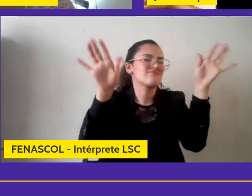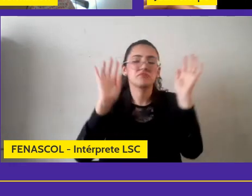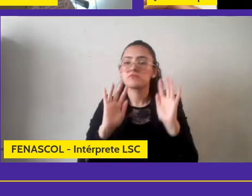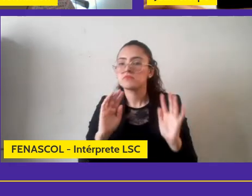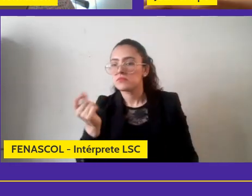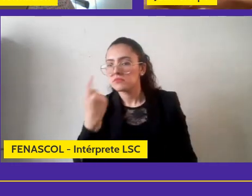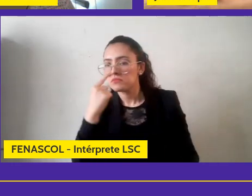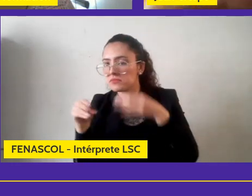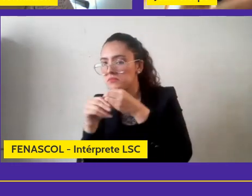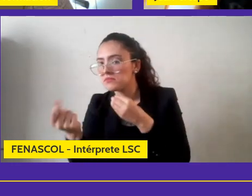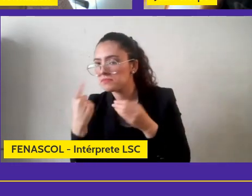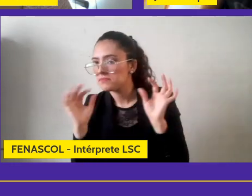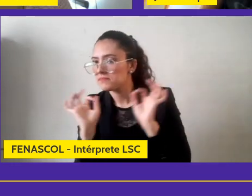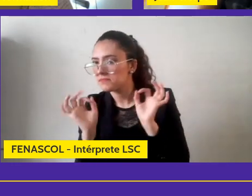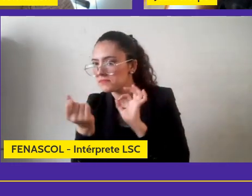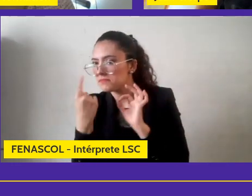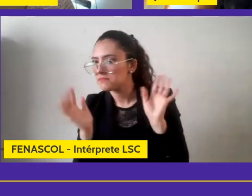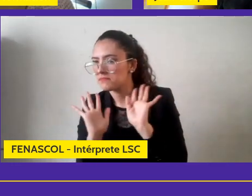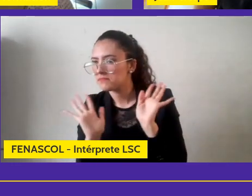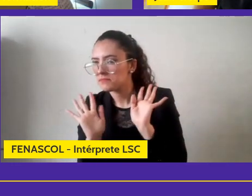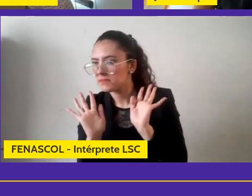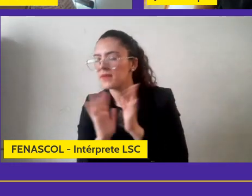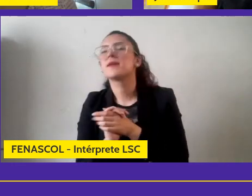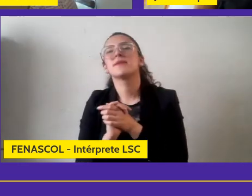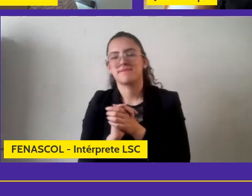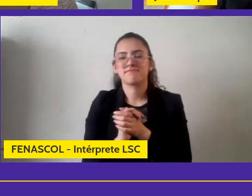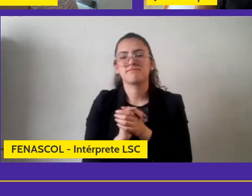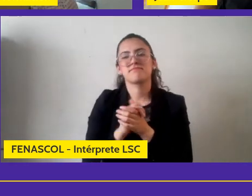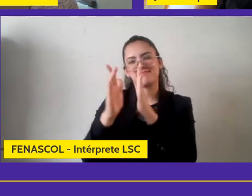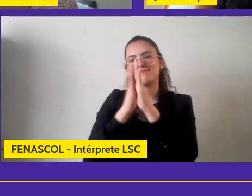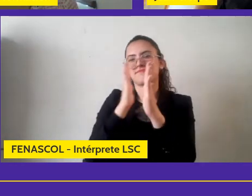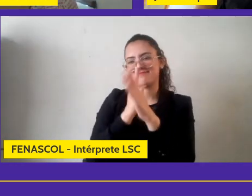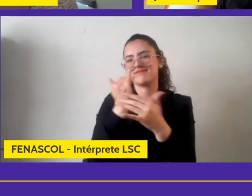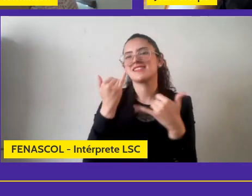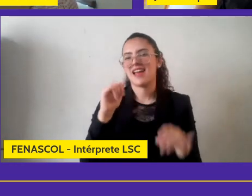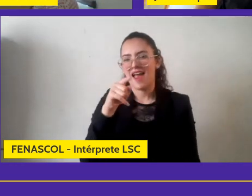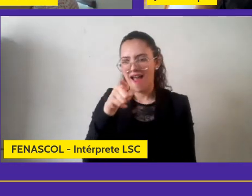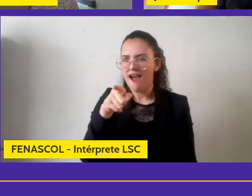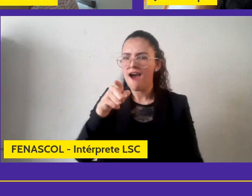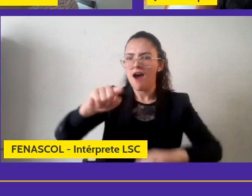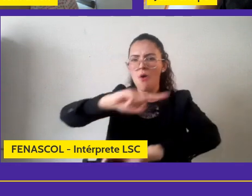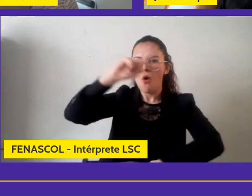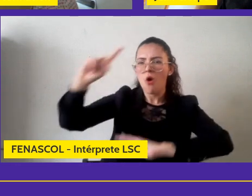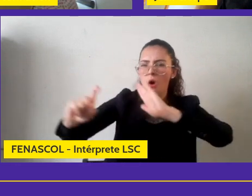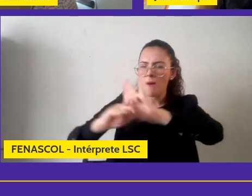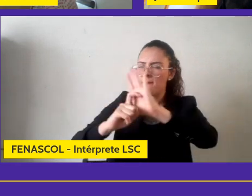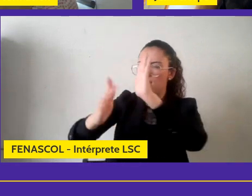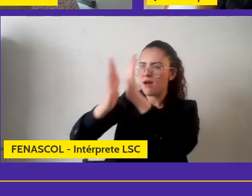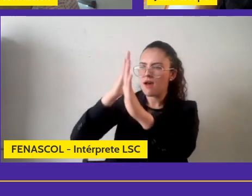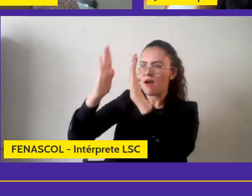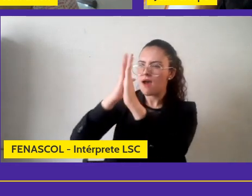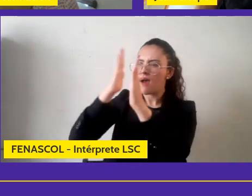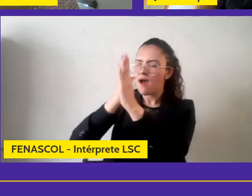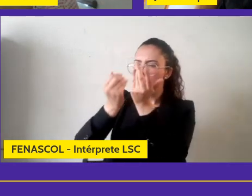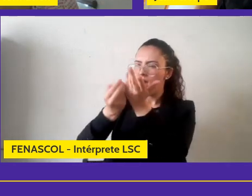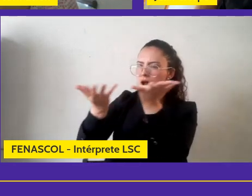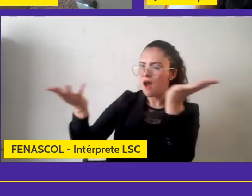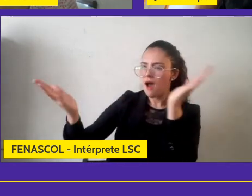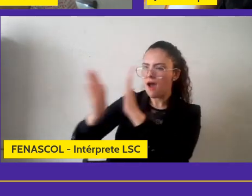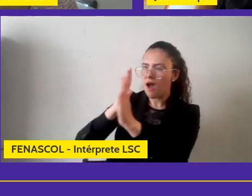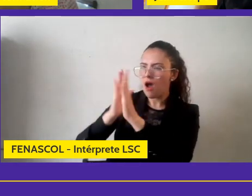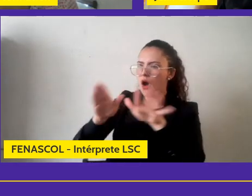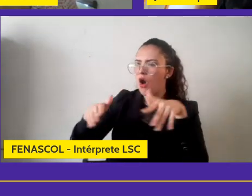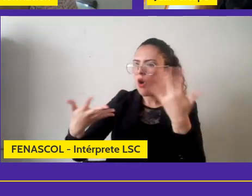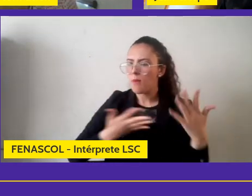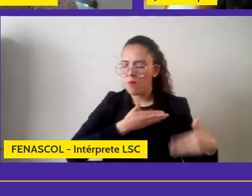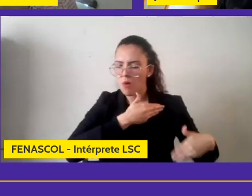preguntas acá y creo que pues, tú nos has hecho un panorama completo de cómo es el proceso